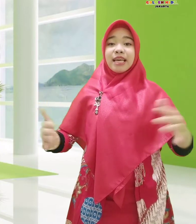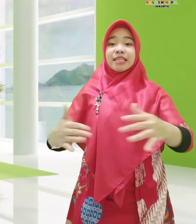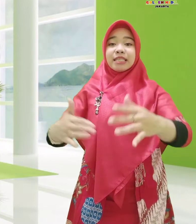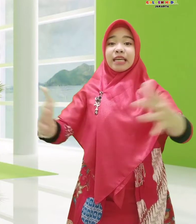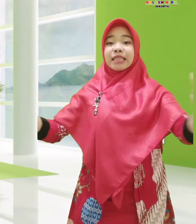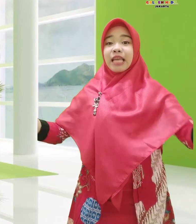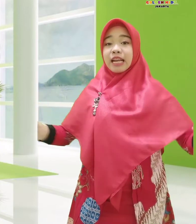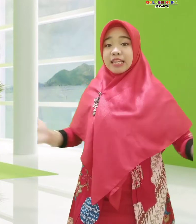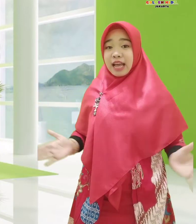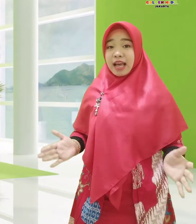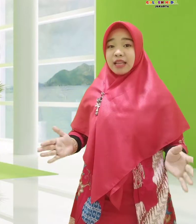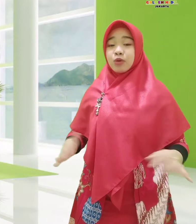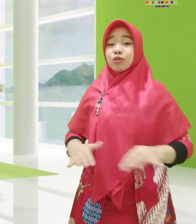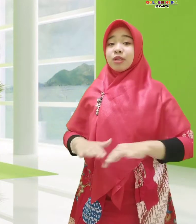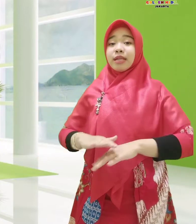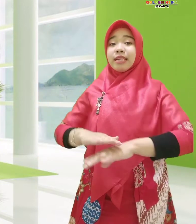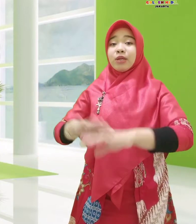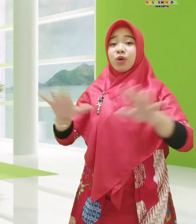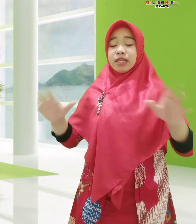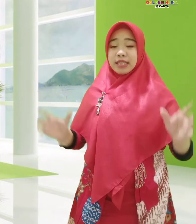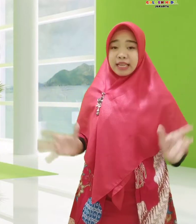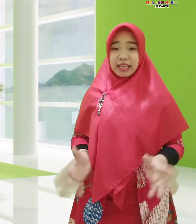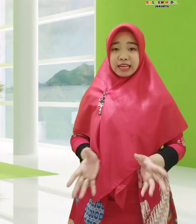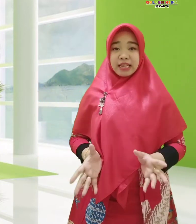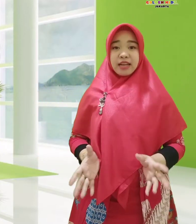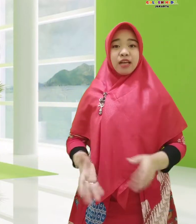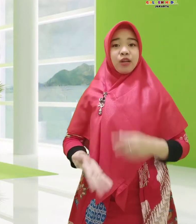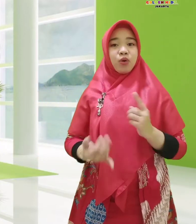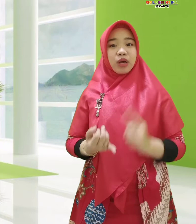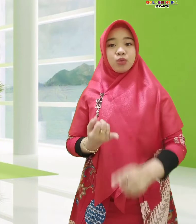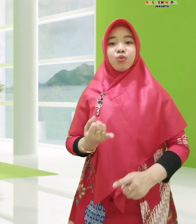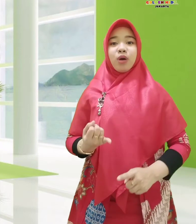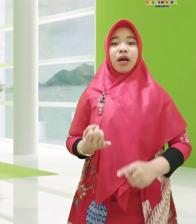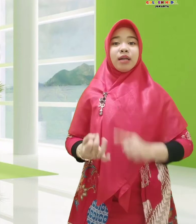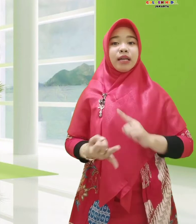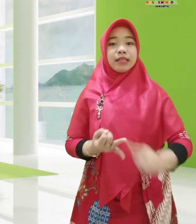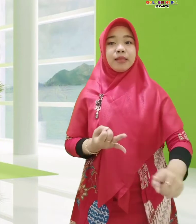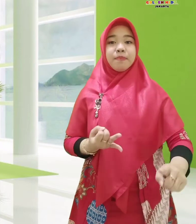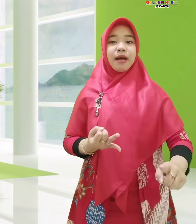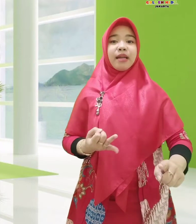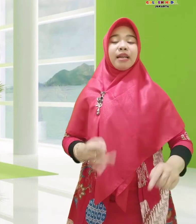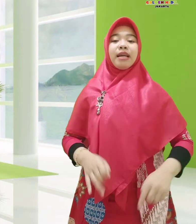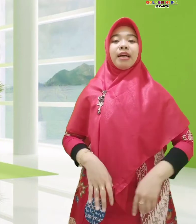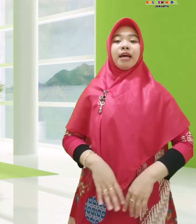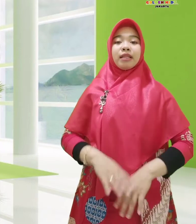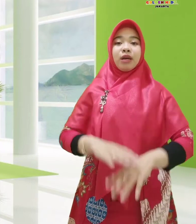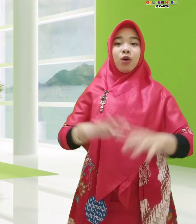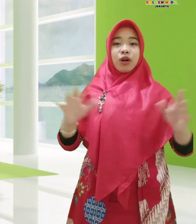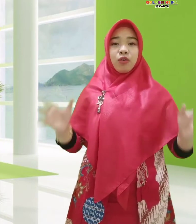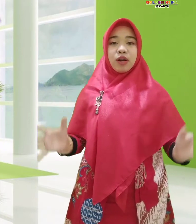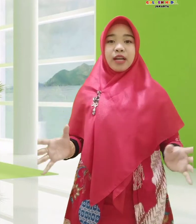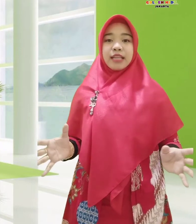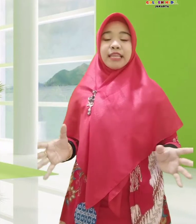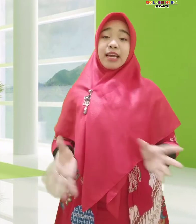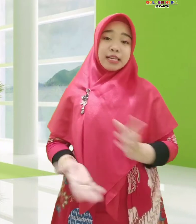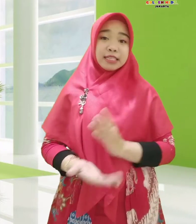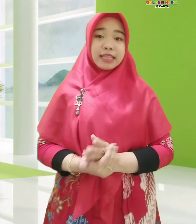dari sekitarnya atau lingkungan sekitarnya, dari orang tua, dari teman, atau orang-orang yang tinggal di